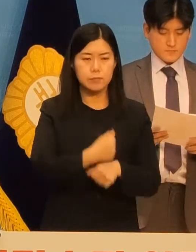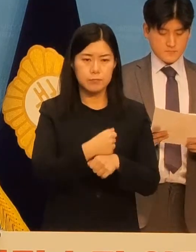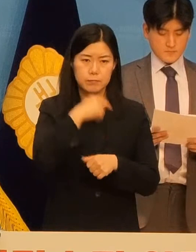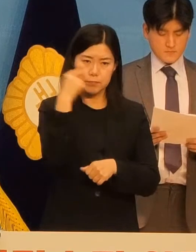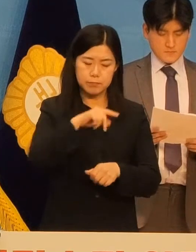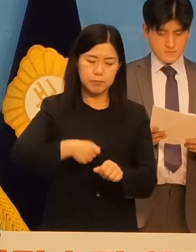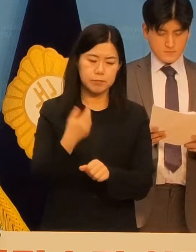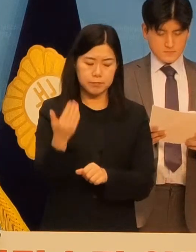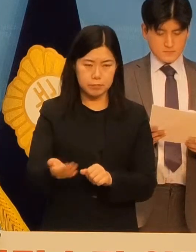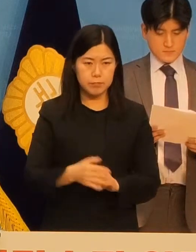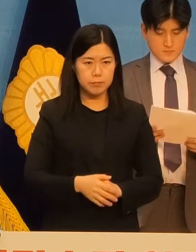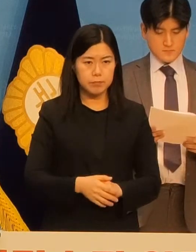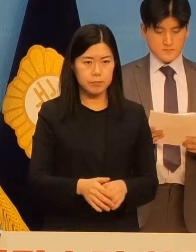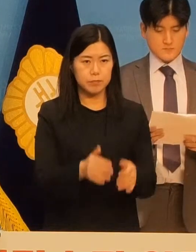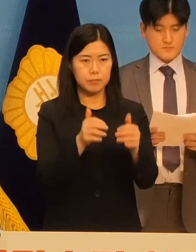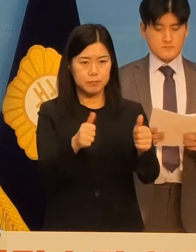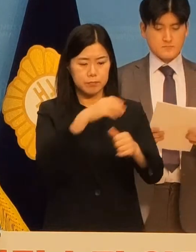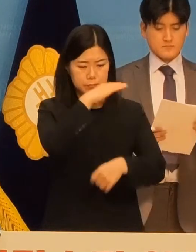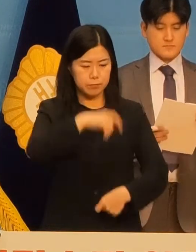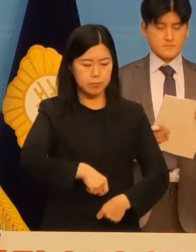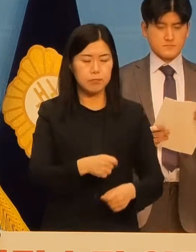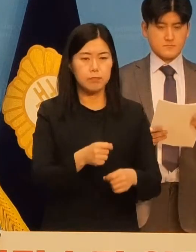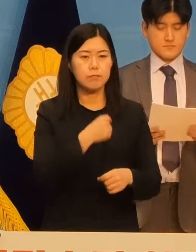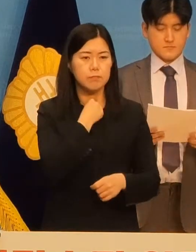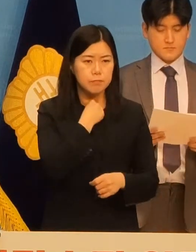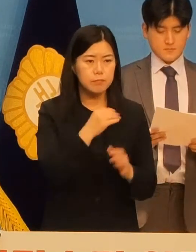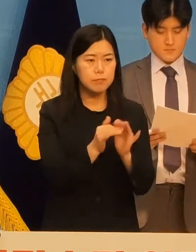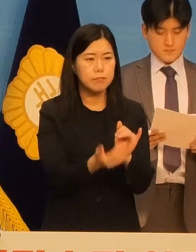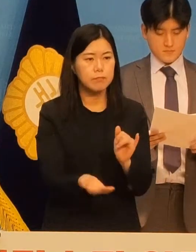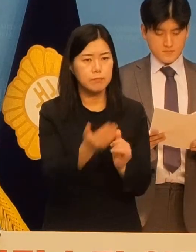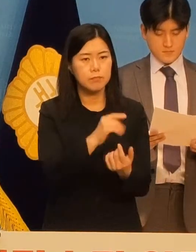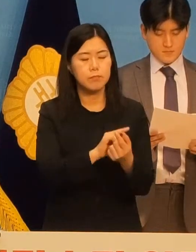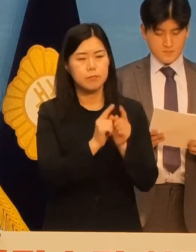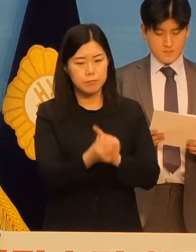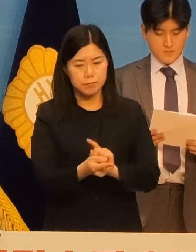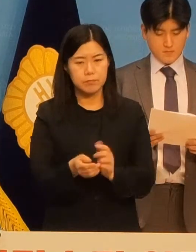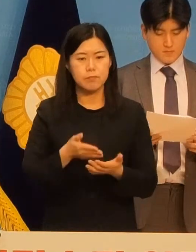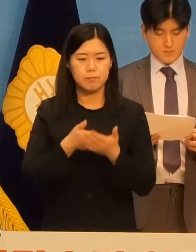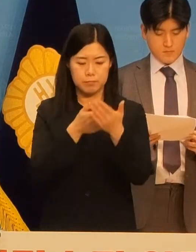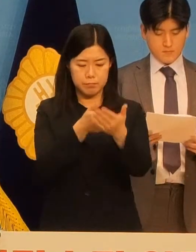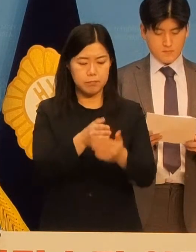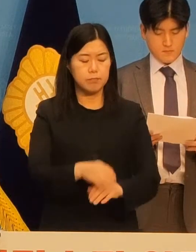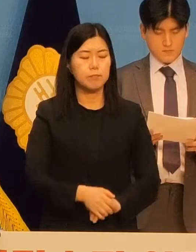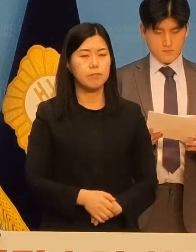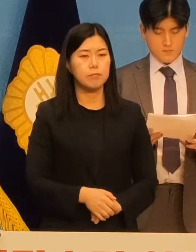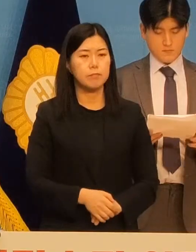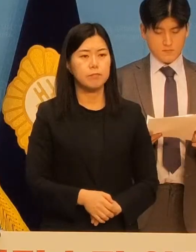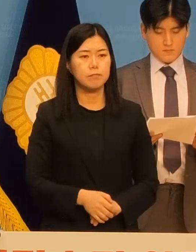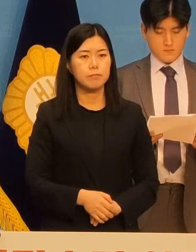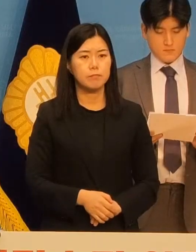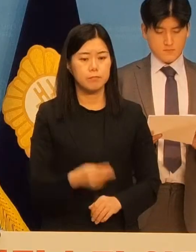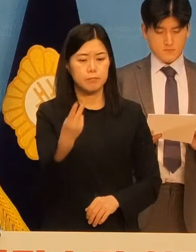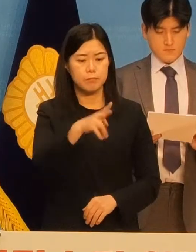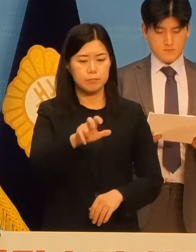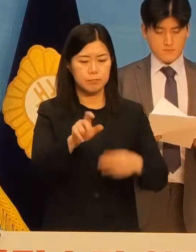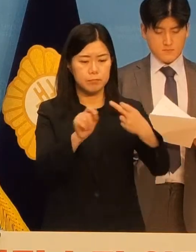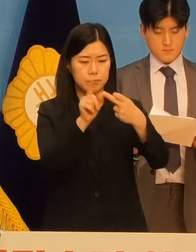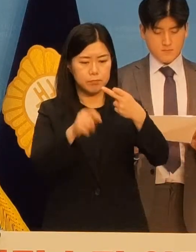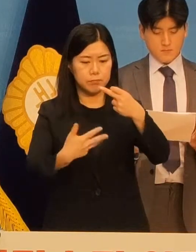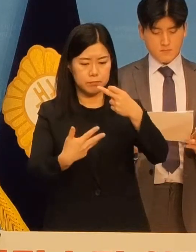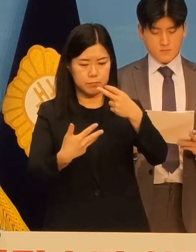주기를 사법정의를 바라는 수많은 국민을 대신하여 강력히 촉구하는 바입니다. 2025년 12월